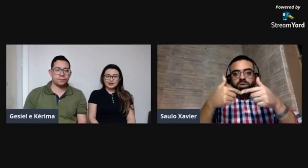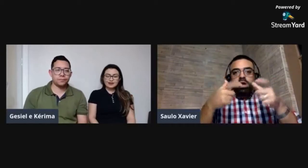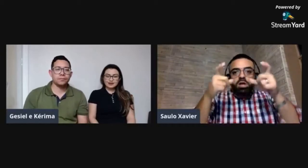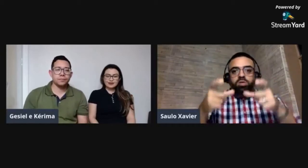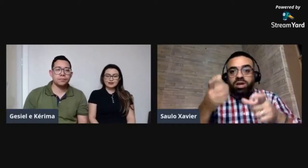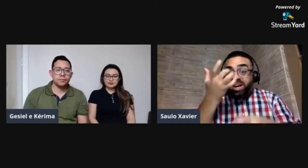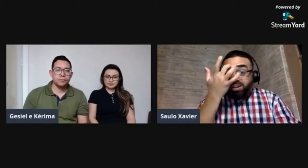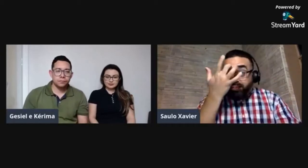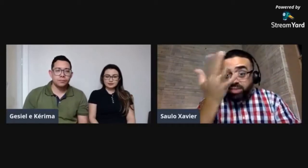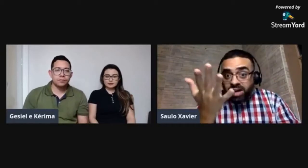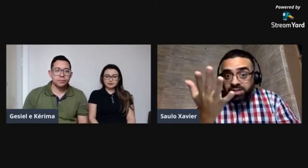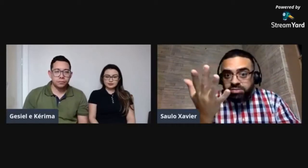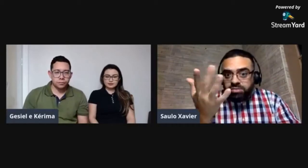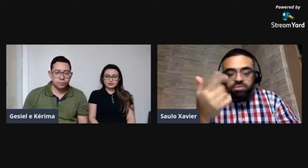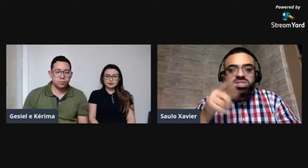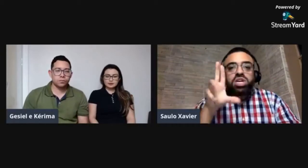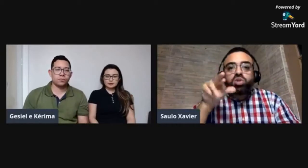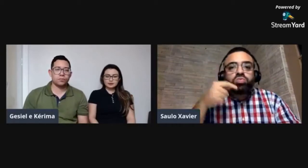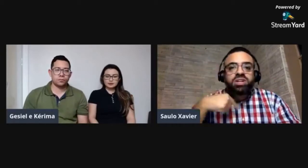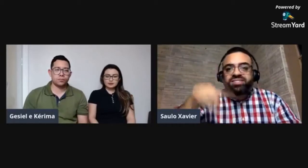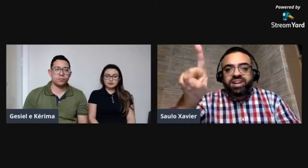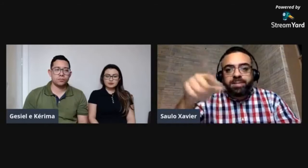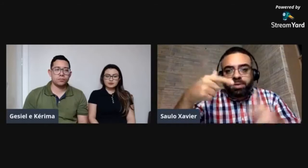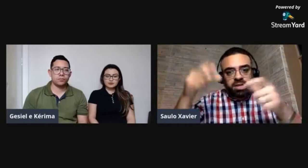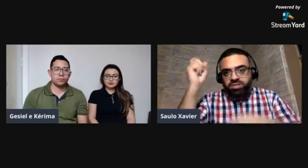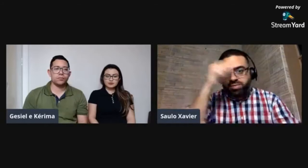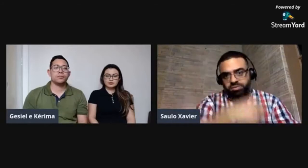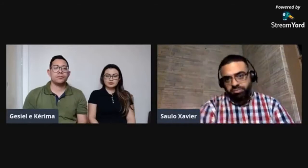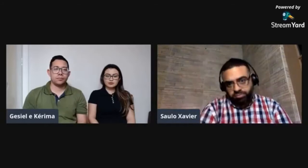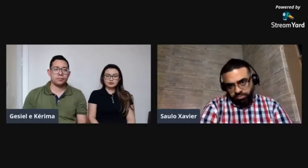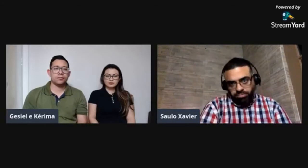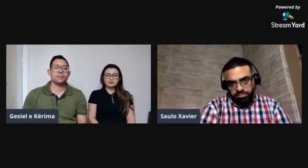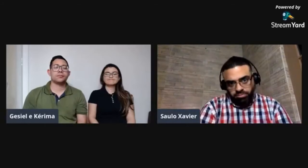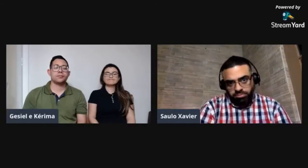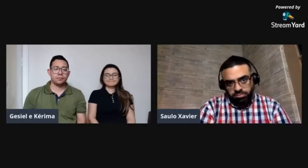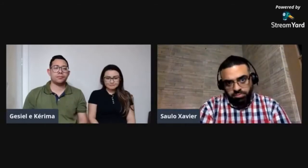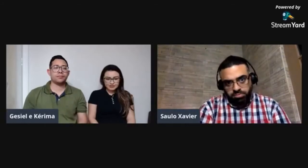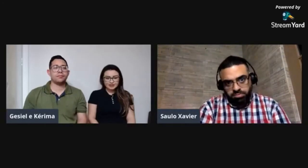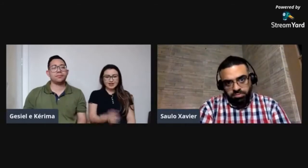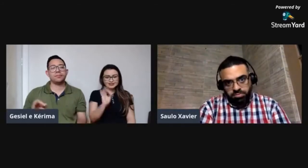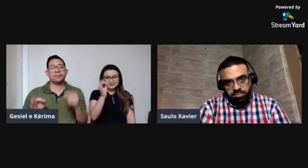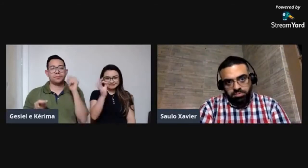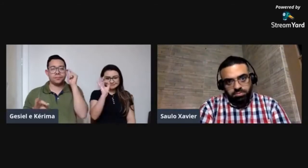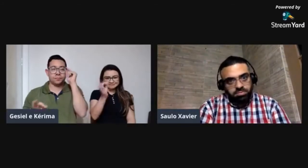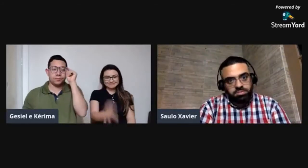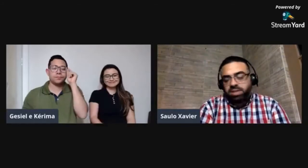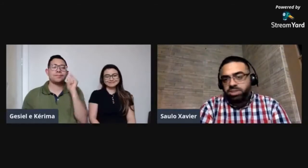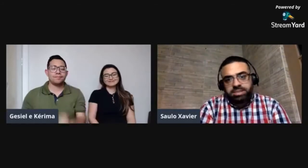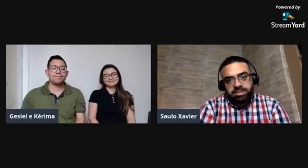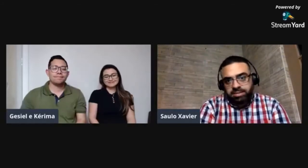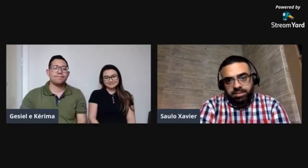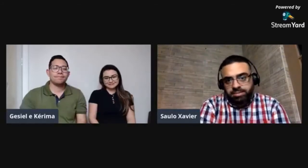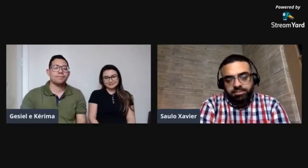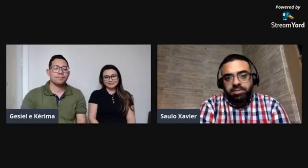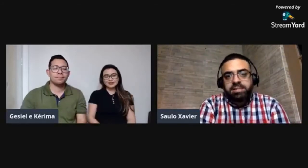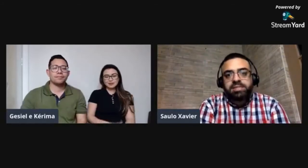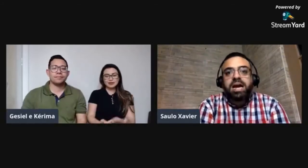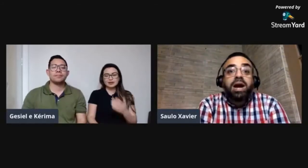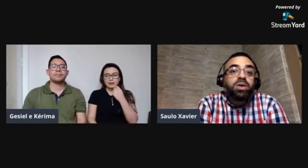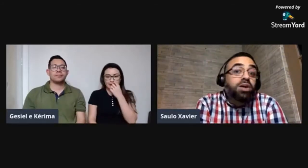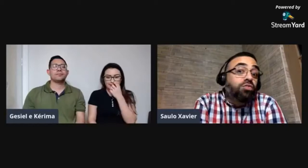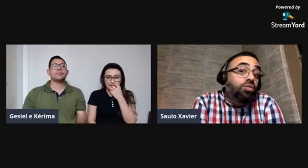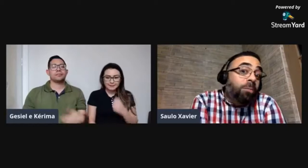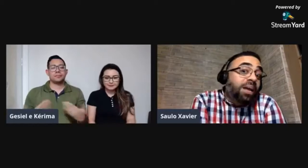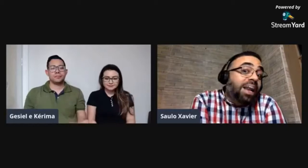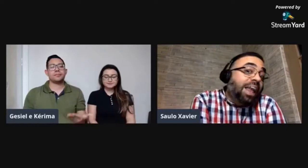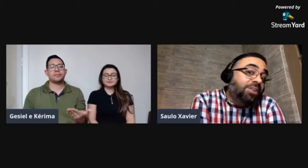trabalhou em lugar fácil, você nunca vai para lugar difícil. Verdade. Não adianta. É assim,